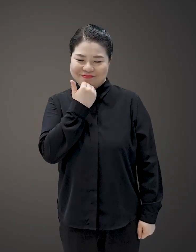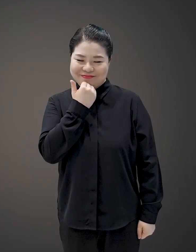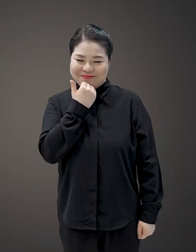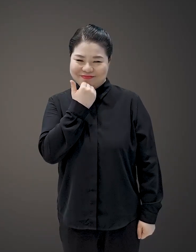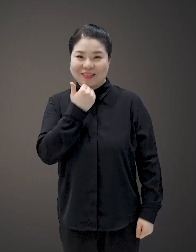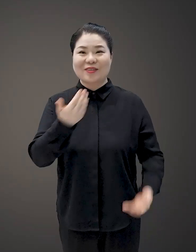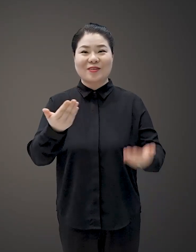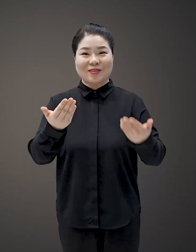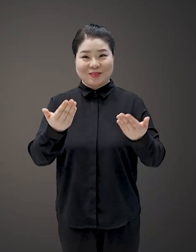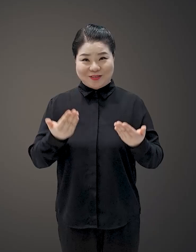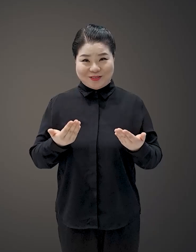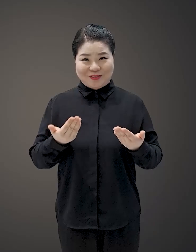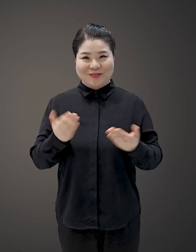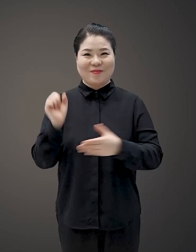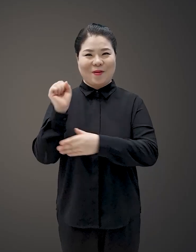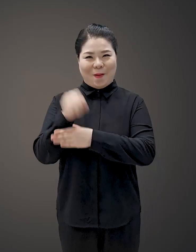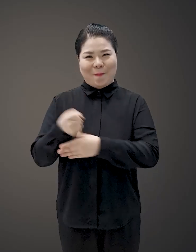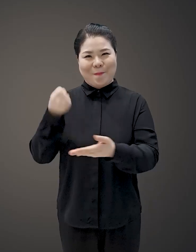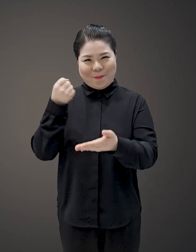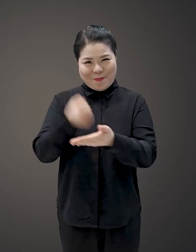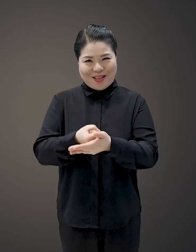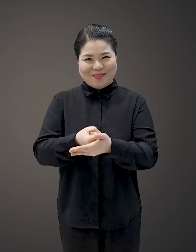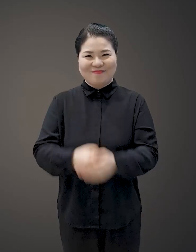기다려주기로 했습니다.